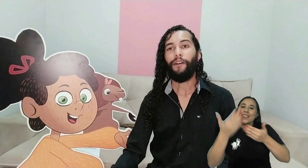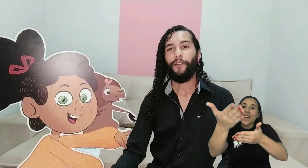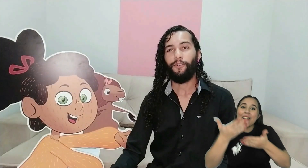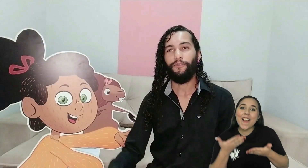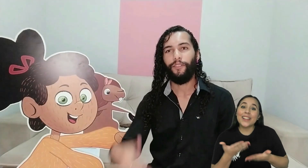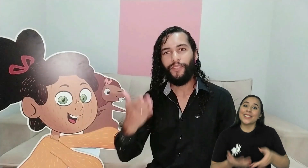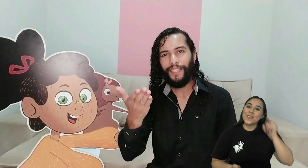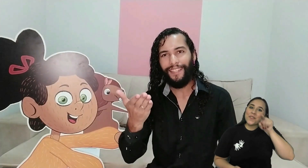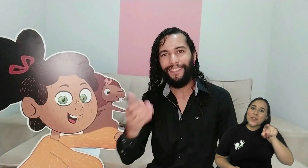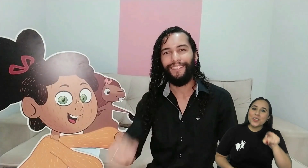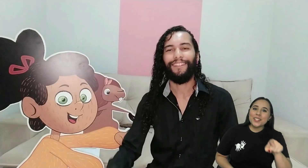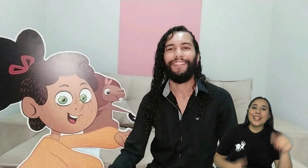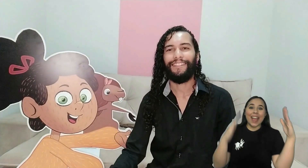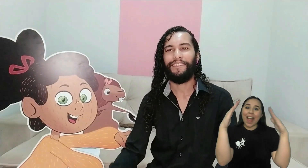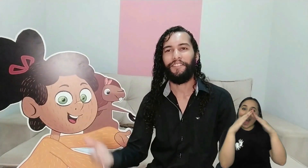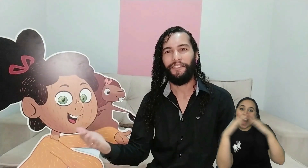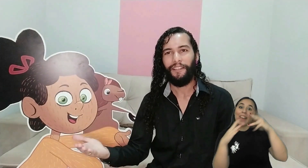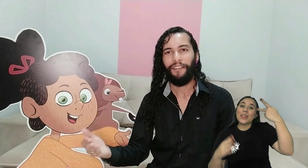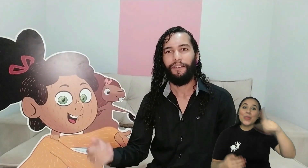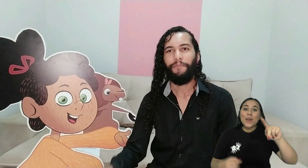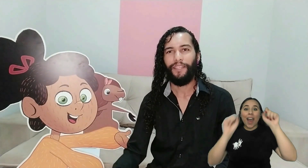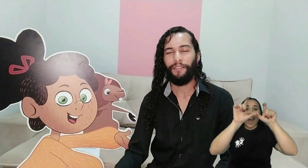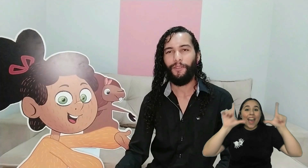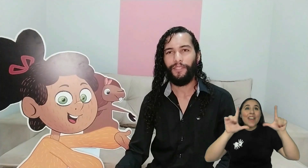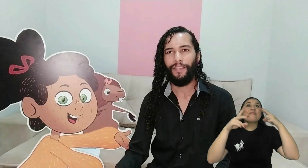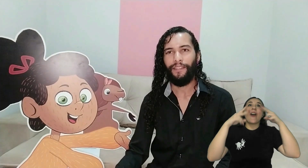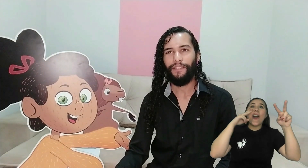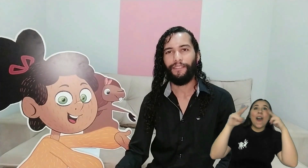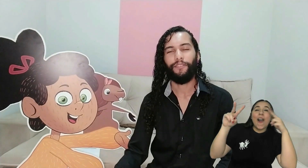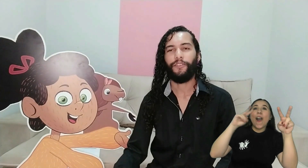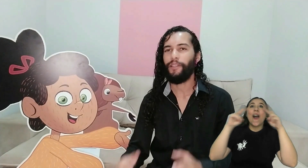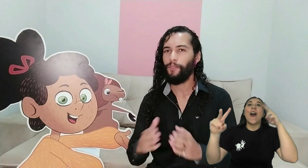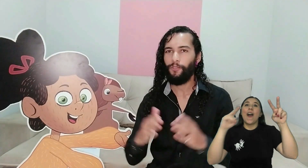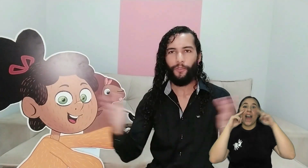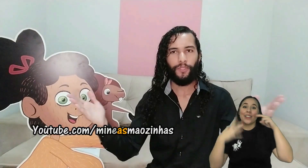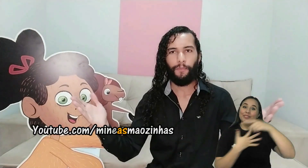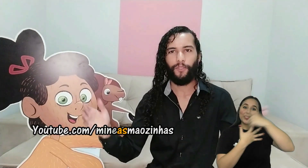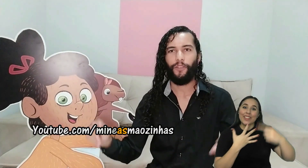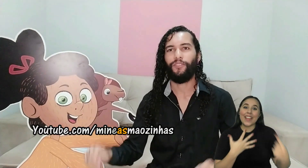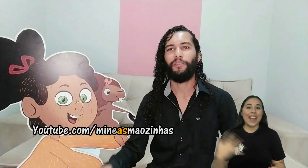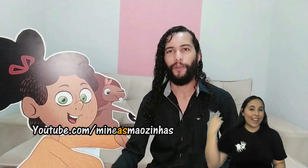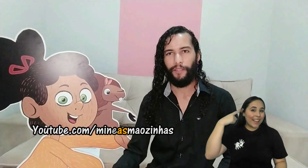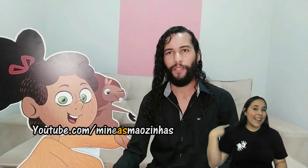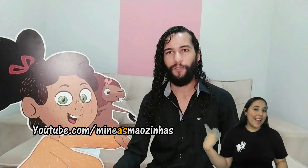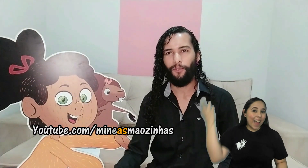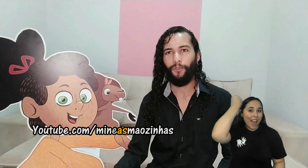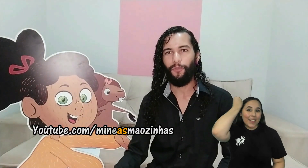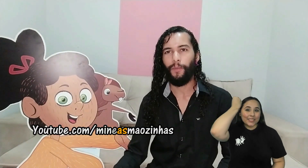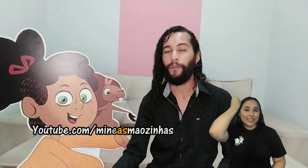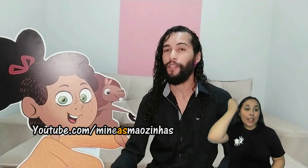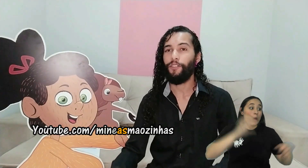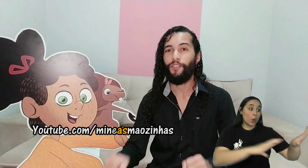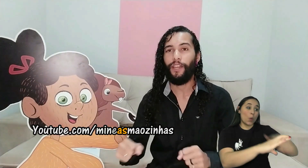Agora eu convido você a assistir Minhas Mãozinhas. Nós temos todos os episódios disponíveis no YouTube, porque a gente